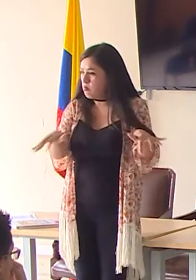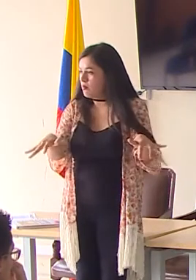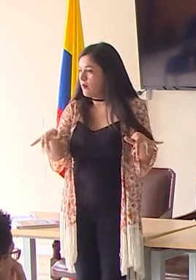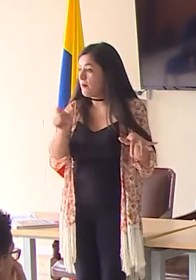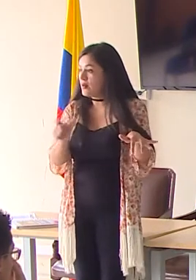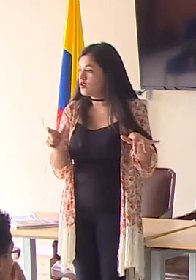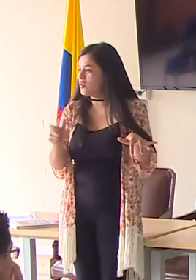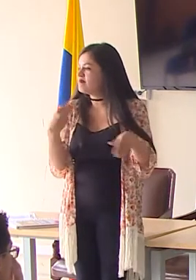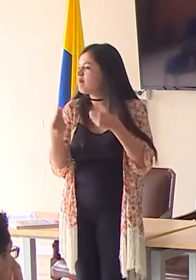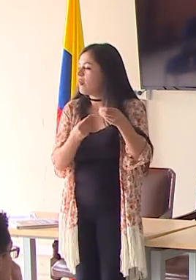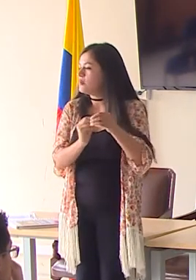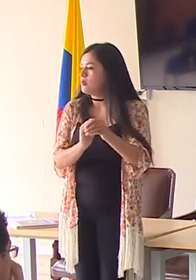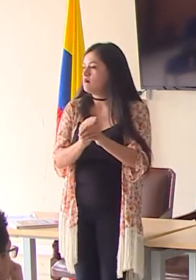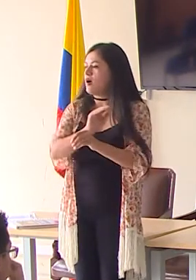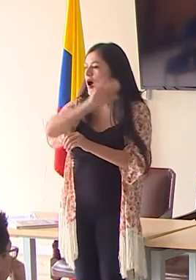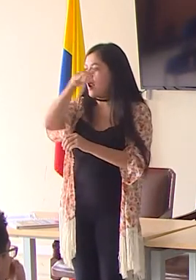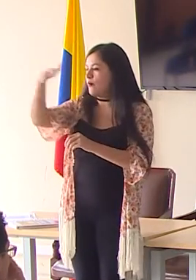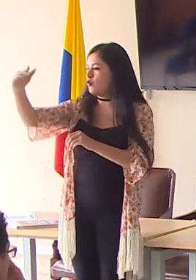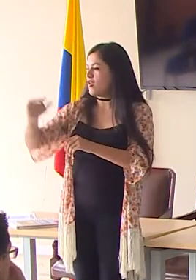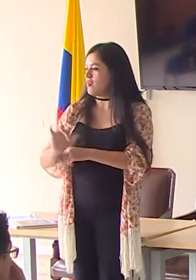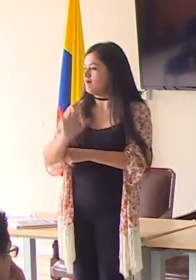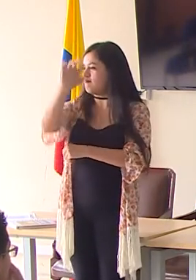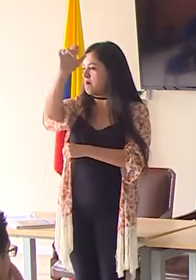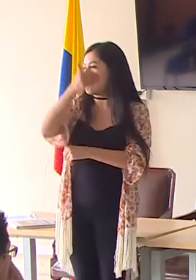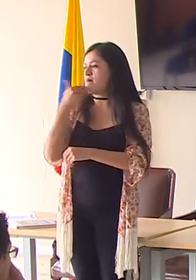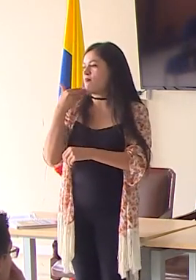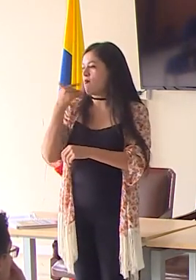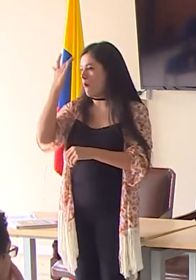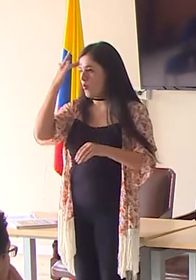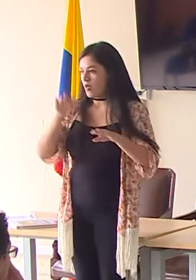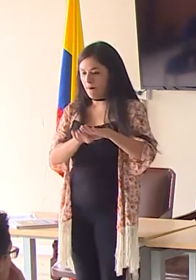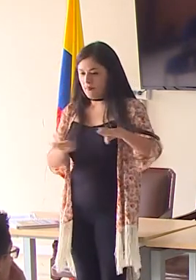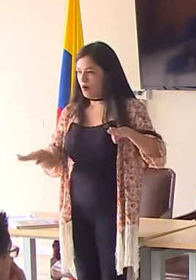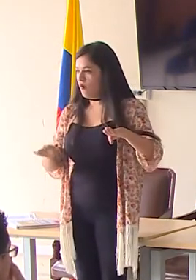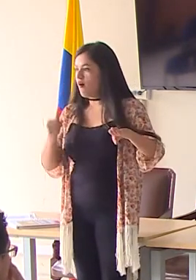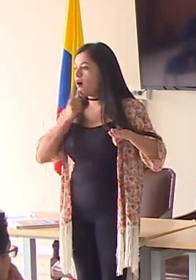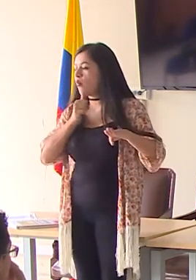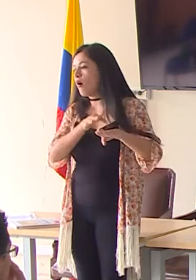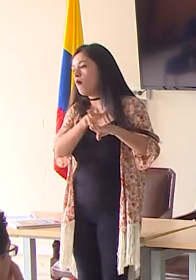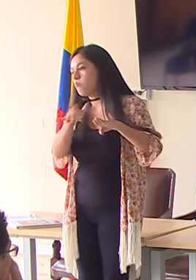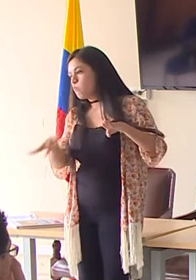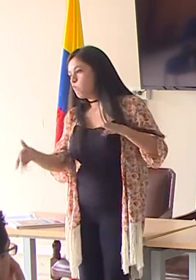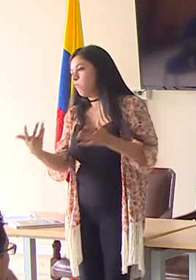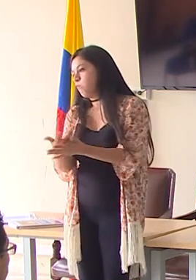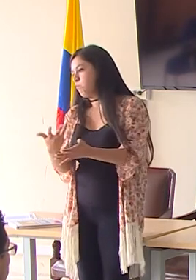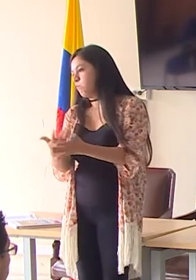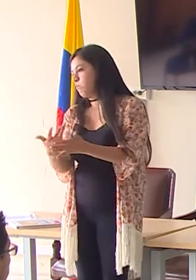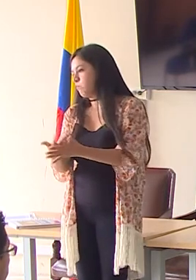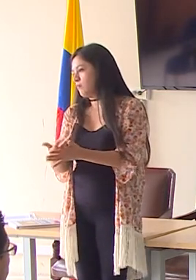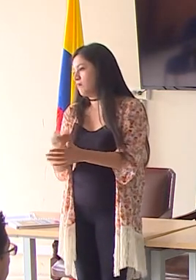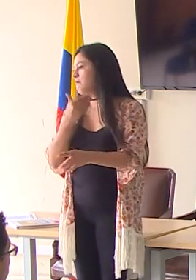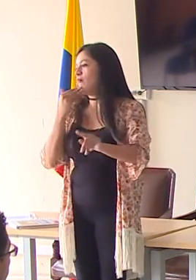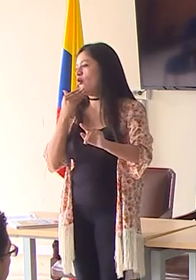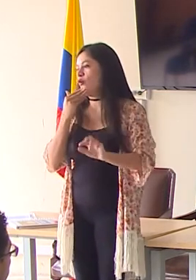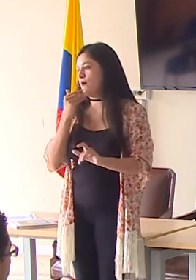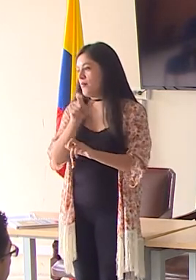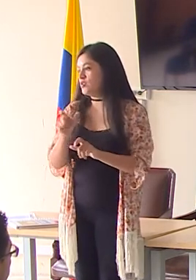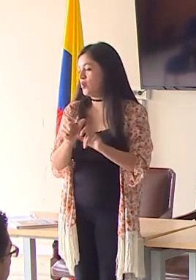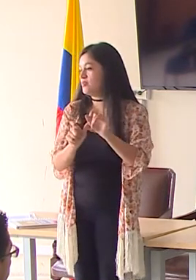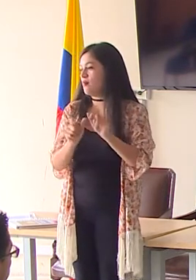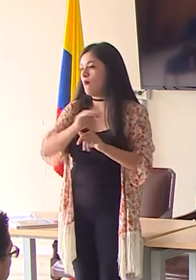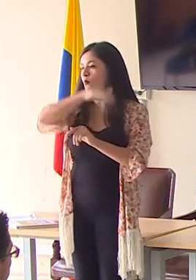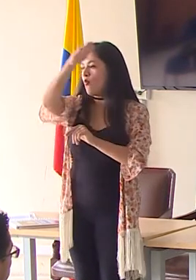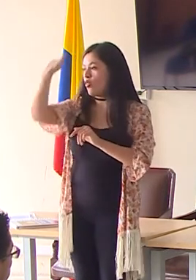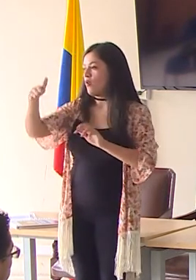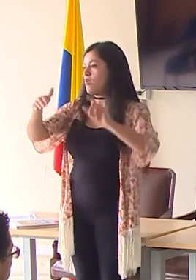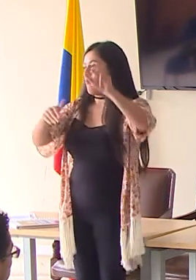ocupación de cerros orientales también para este momento se construye el relleno en 1984 hacia finales de la